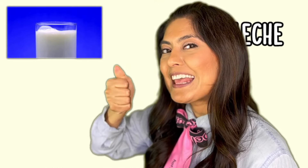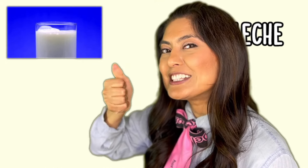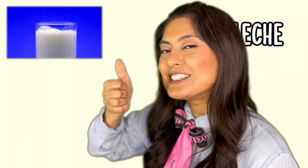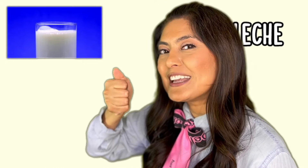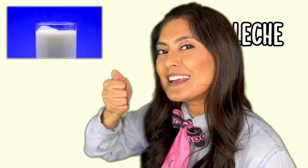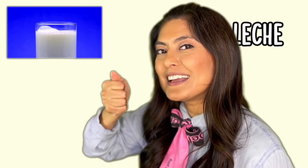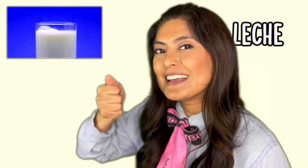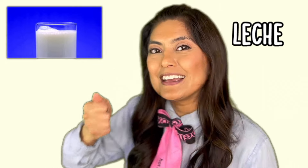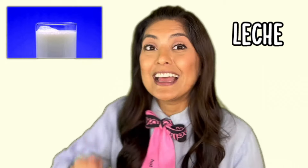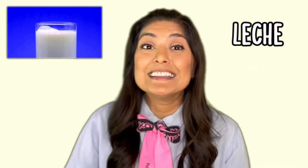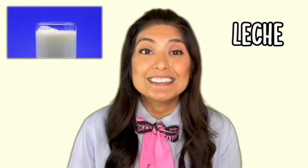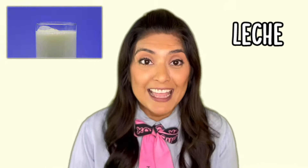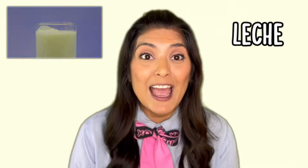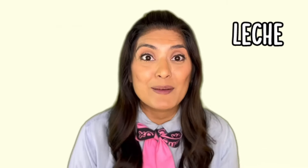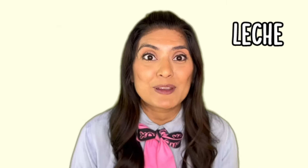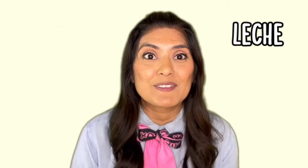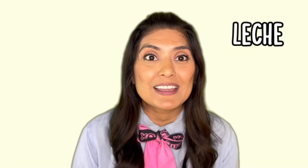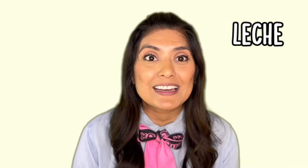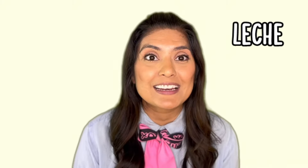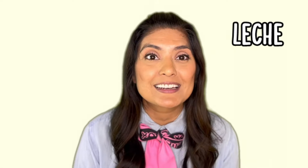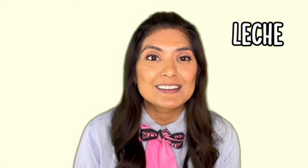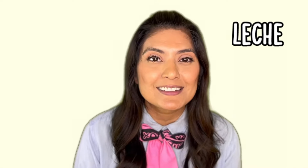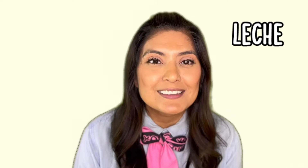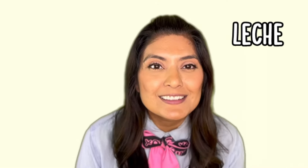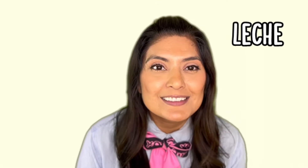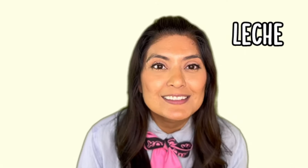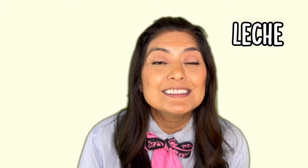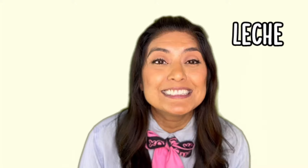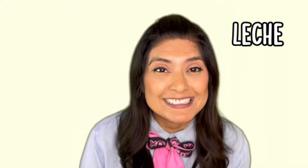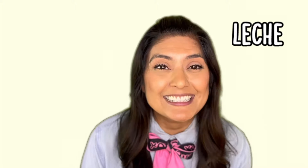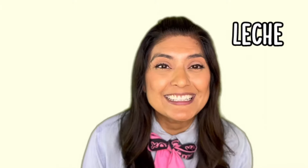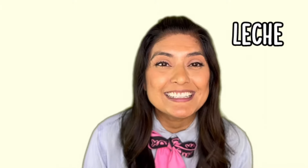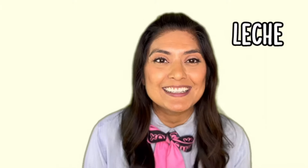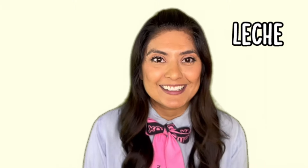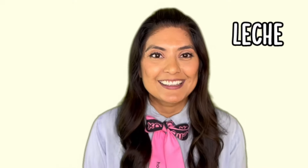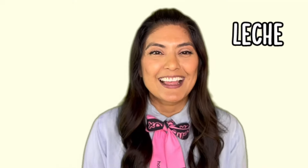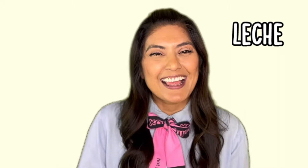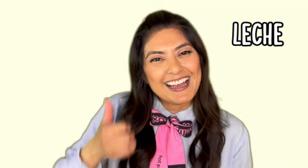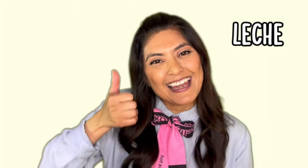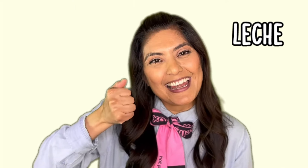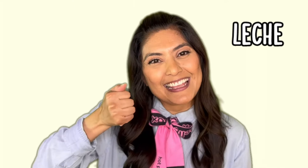Leche. Déjame ver. Sí. Leche.